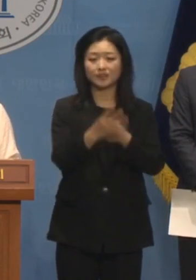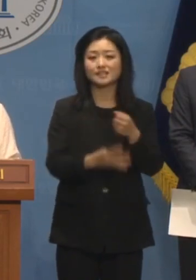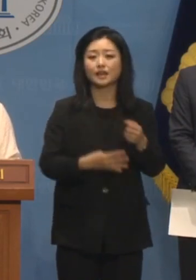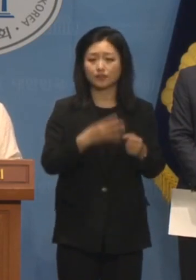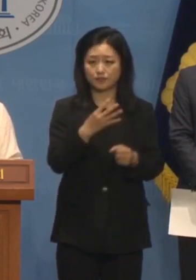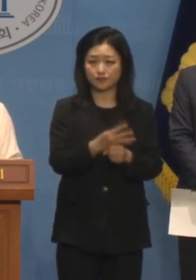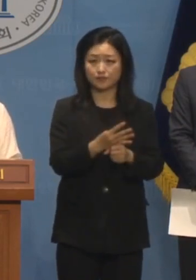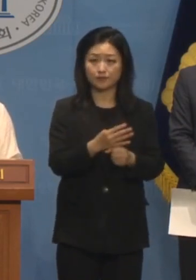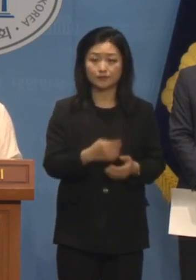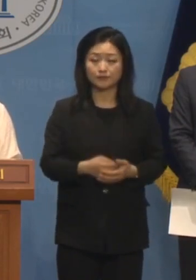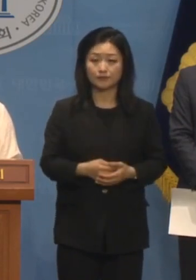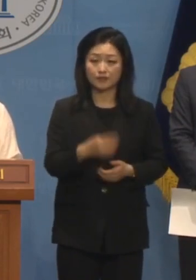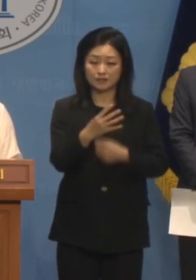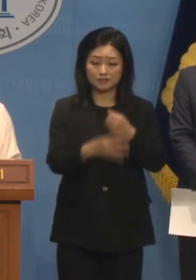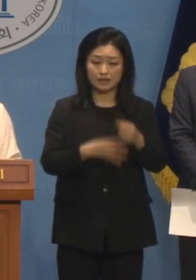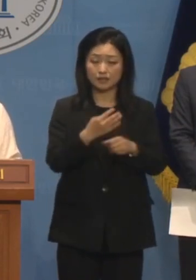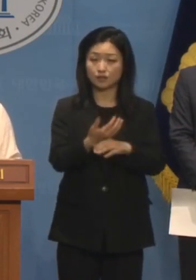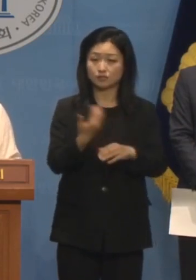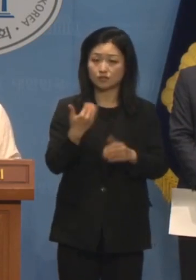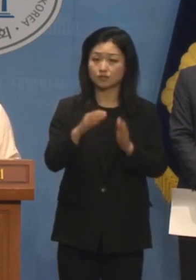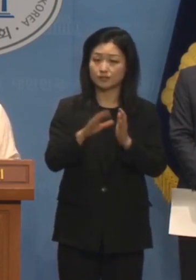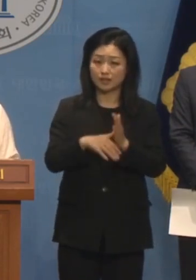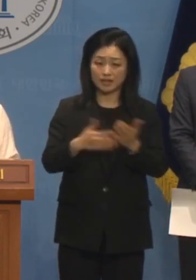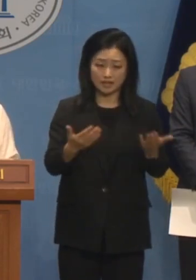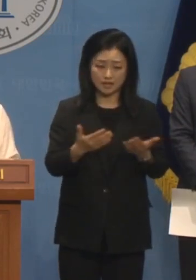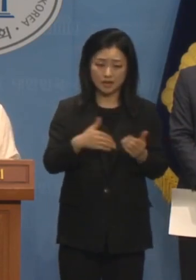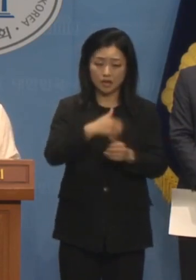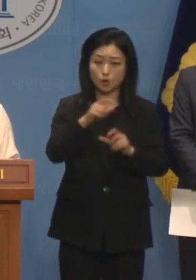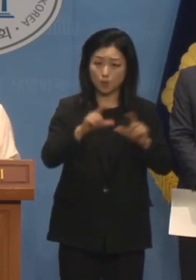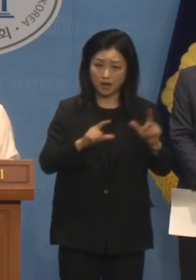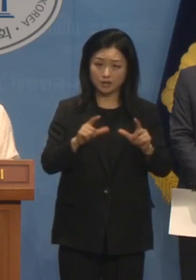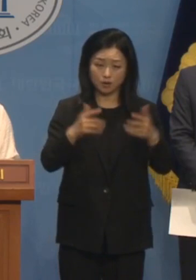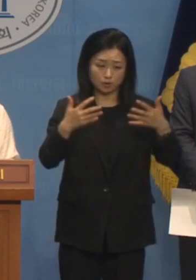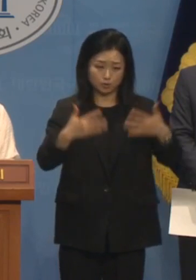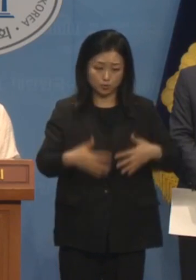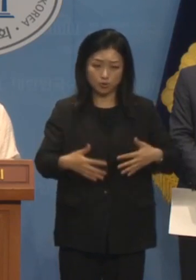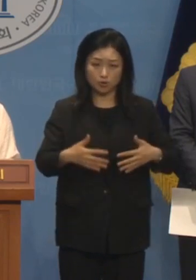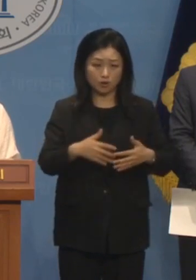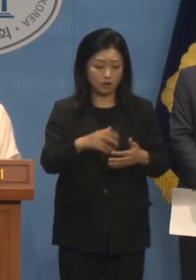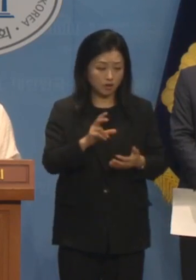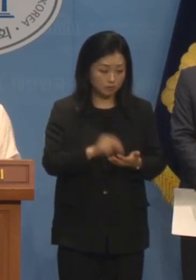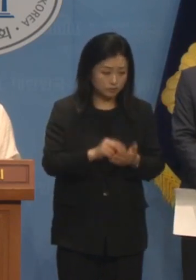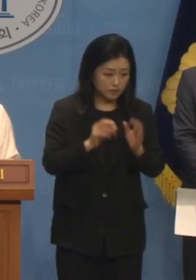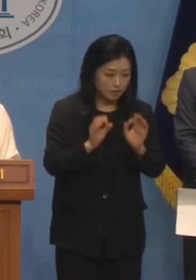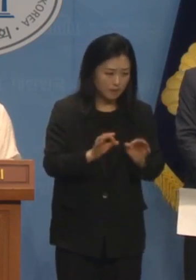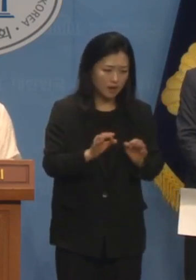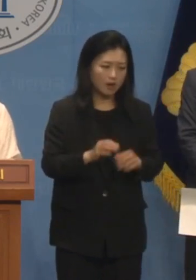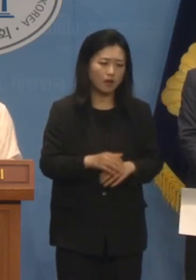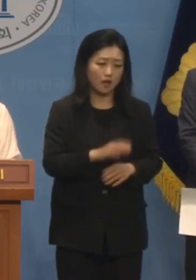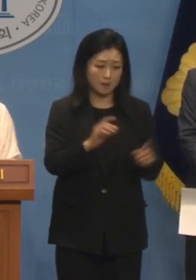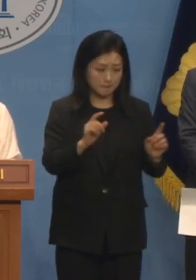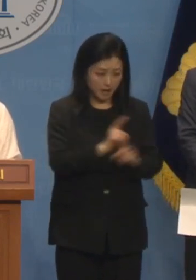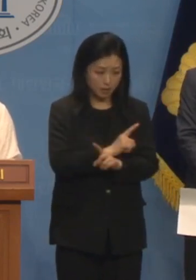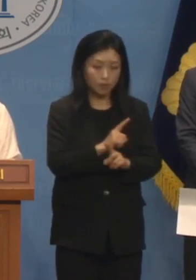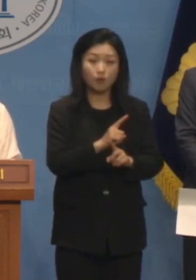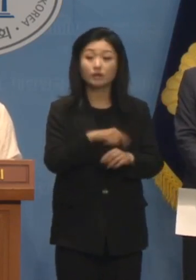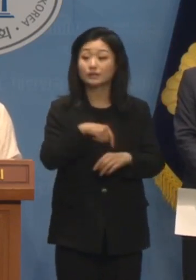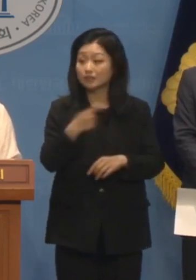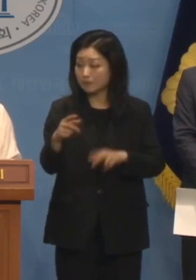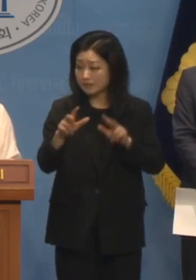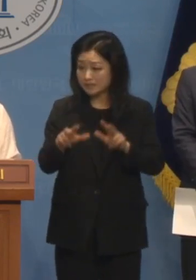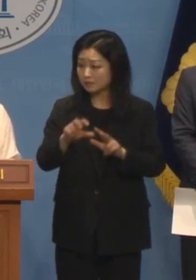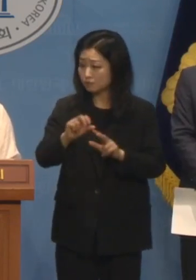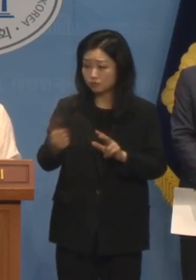있습니다. 4년 전 열악한 근무 환경과 근무 조건들이 알려졌을 때 바뀌었더라면 지금 이렇게